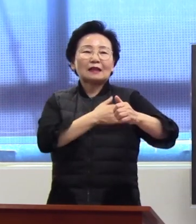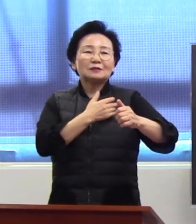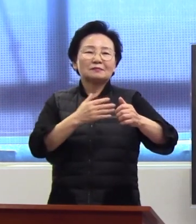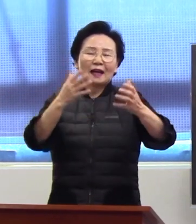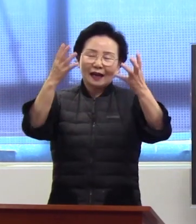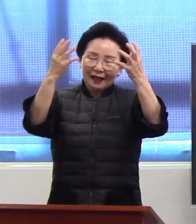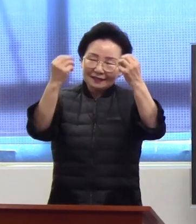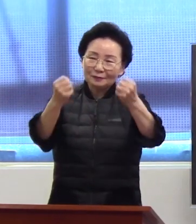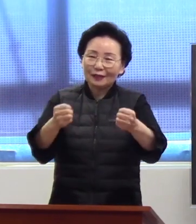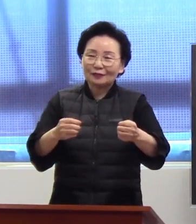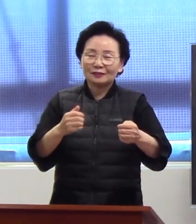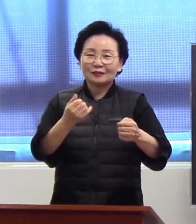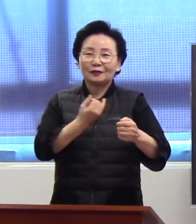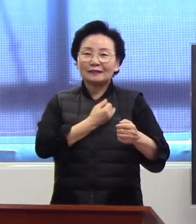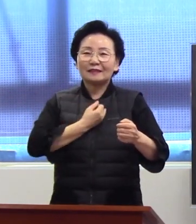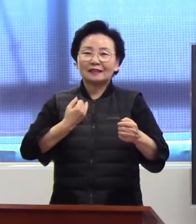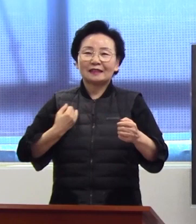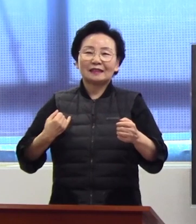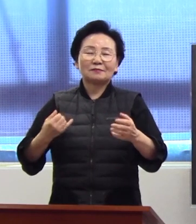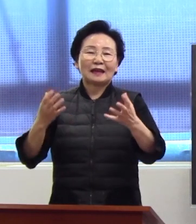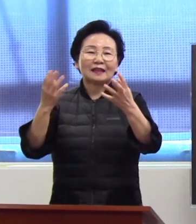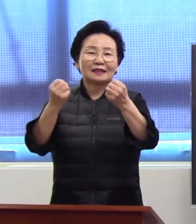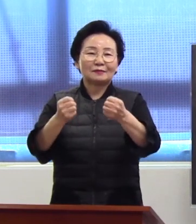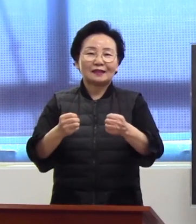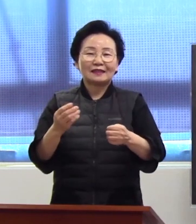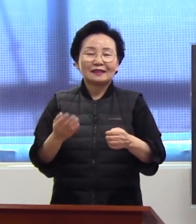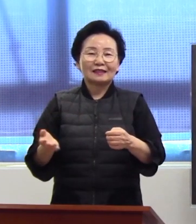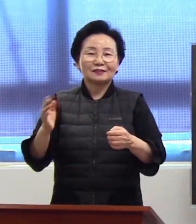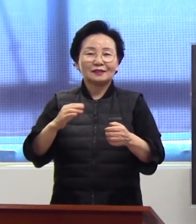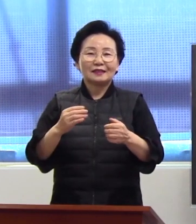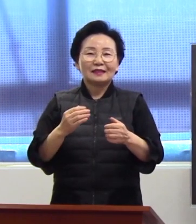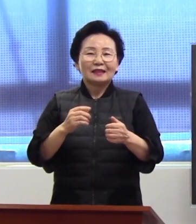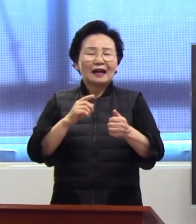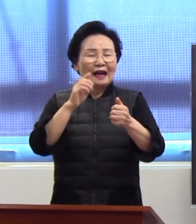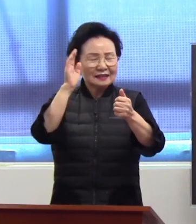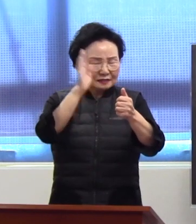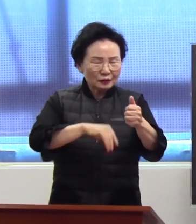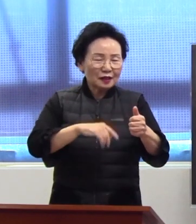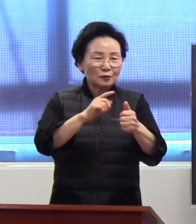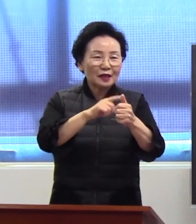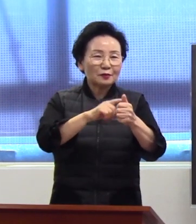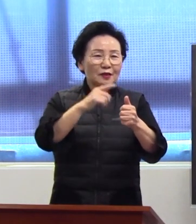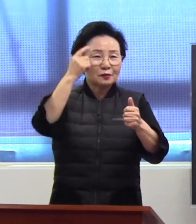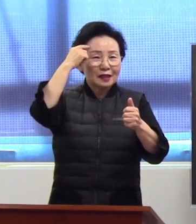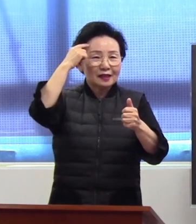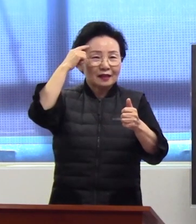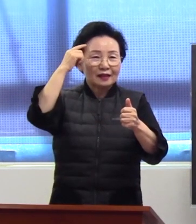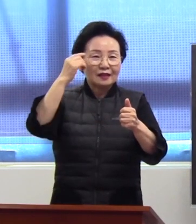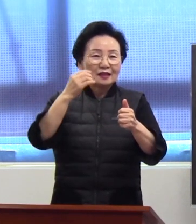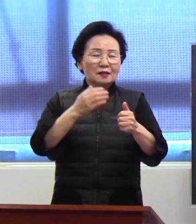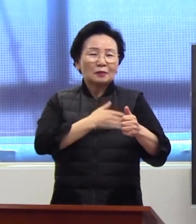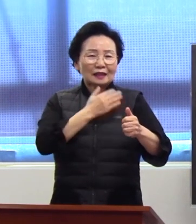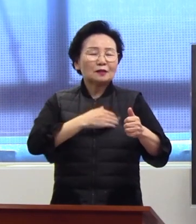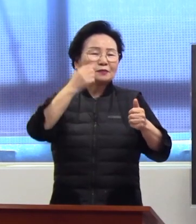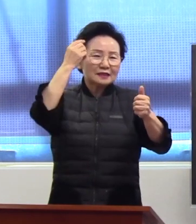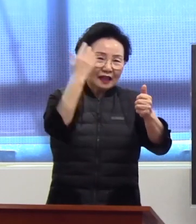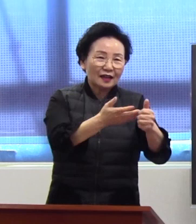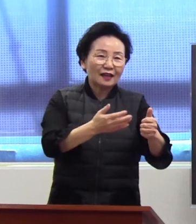바람을 많이 펴가지고 여자들이 그냥 많았나 봐. 그래서 아니 왜 바람